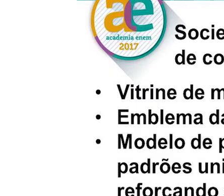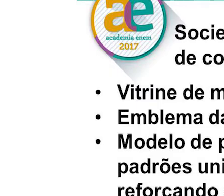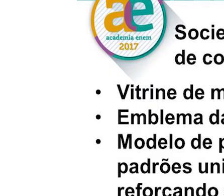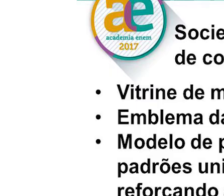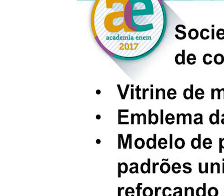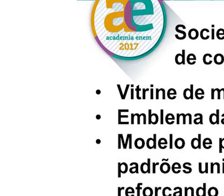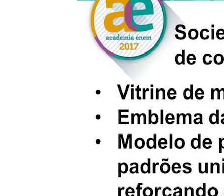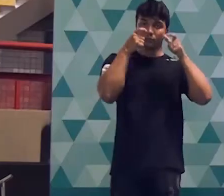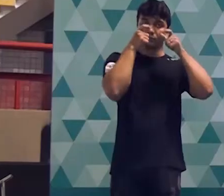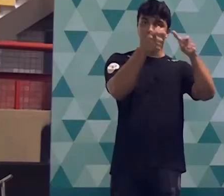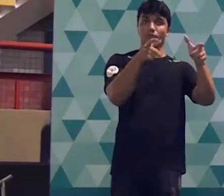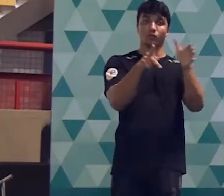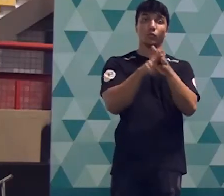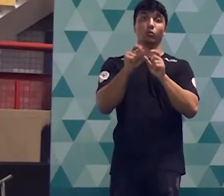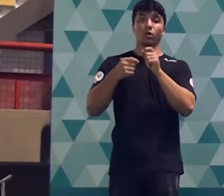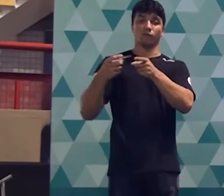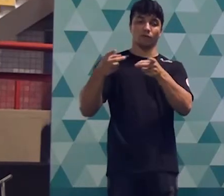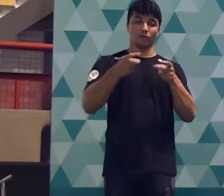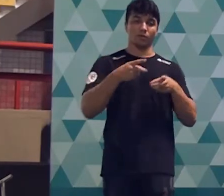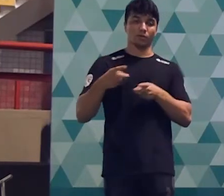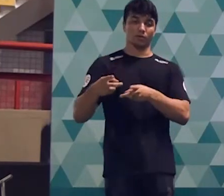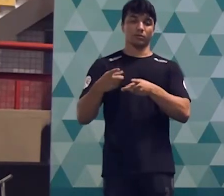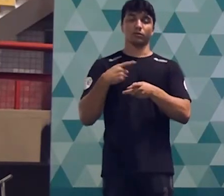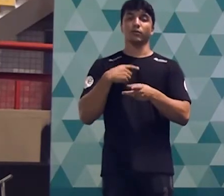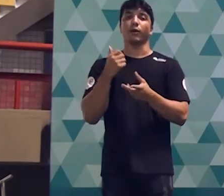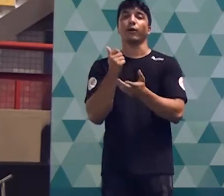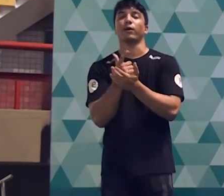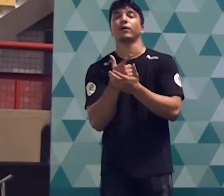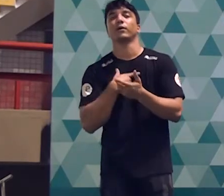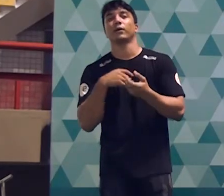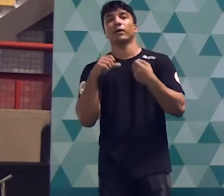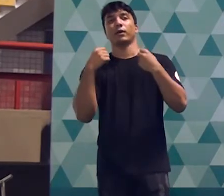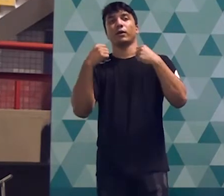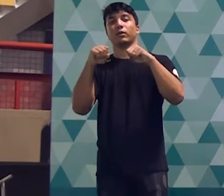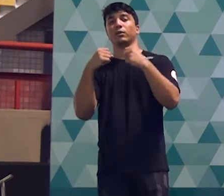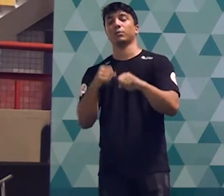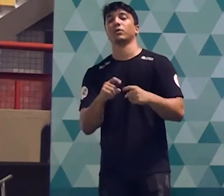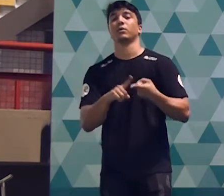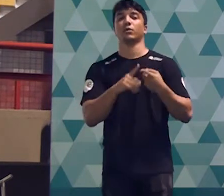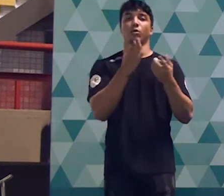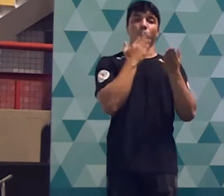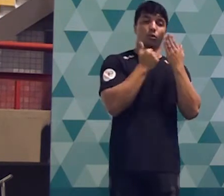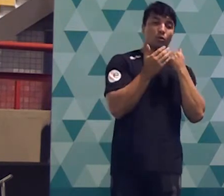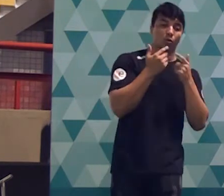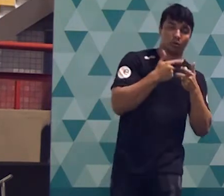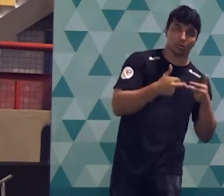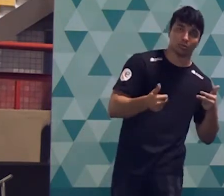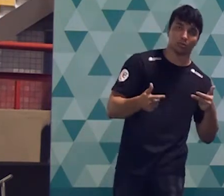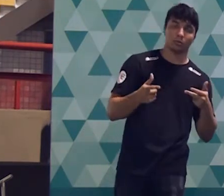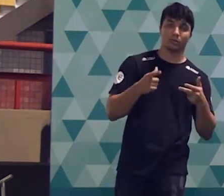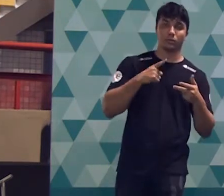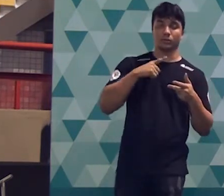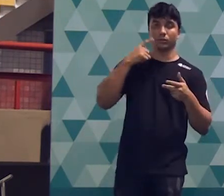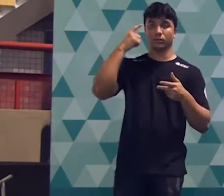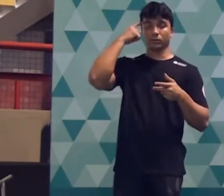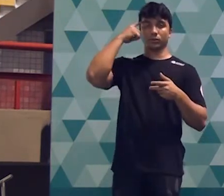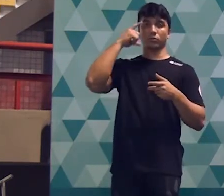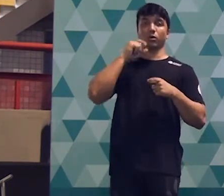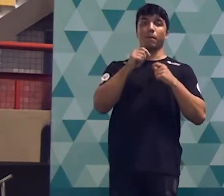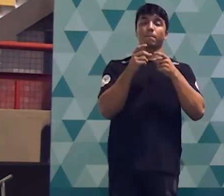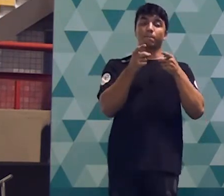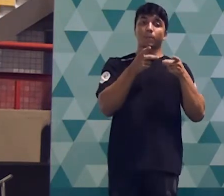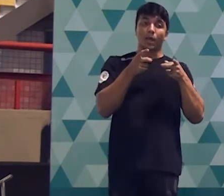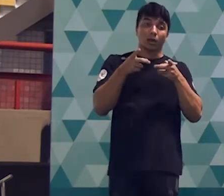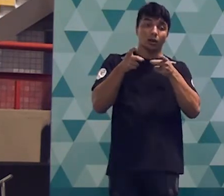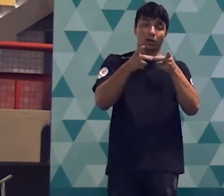quer, você gasta dinheiro com academia, você gasta dinheiro com suplemento. Menino, é tanto dinheiro, então isso gera mercado.